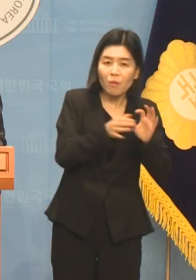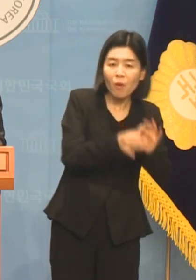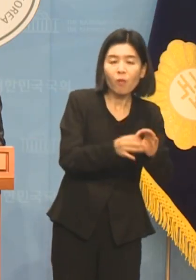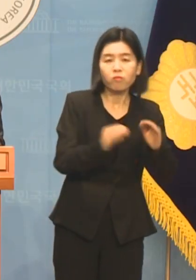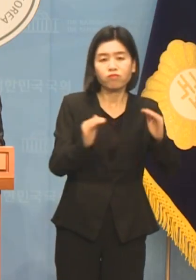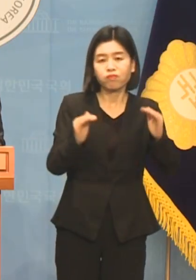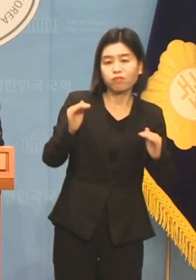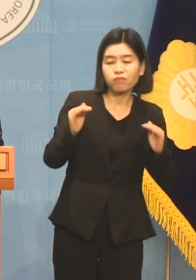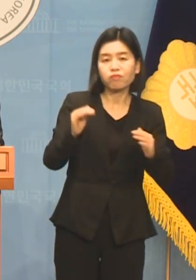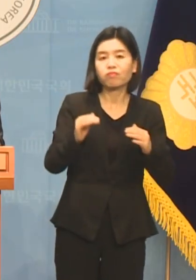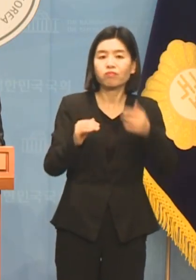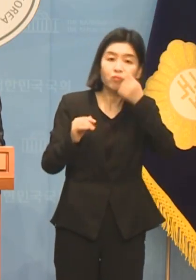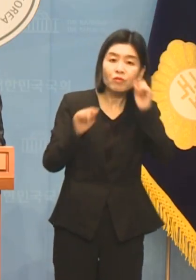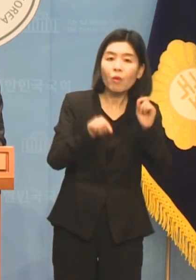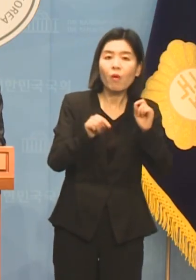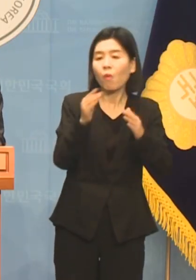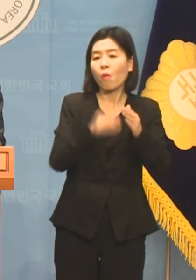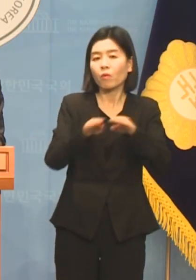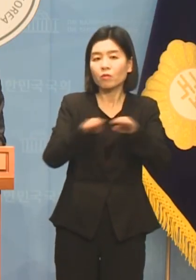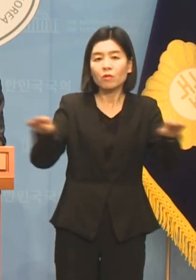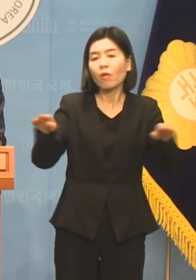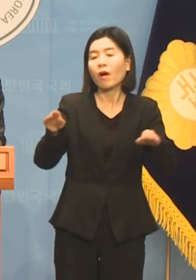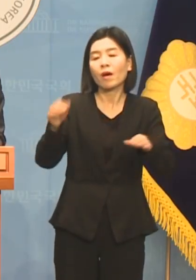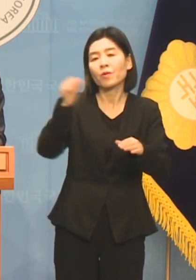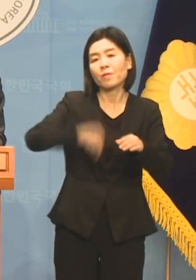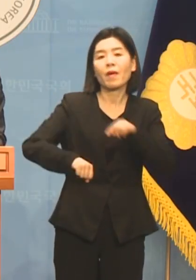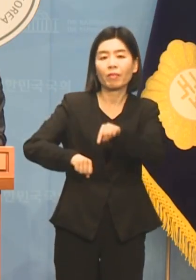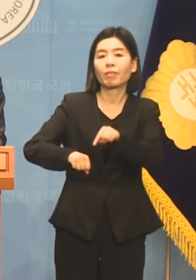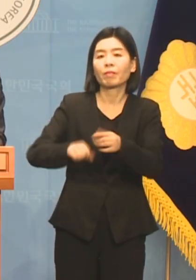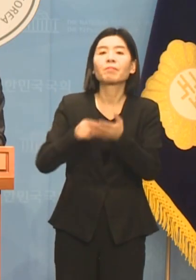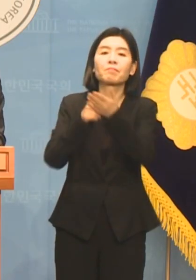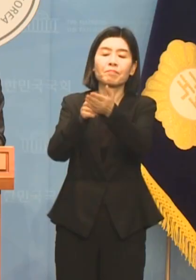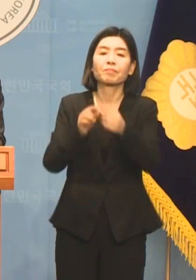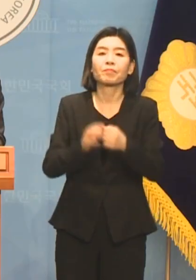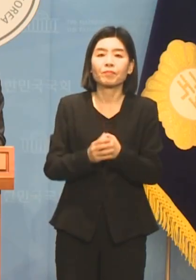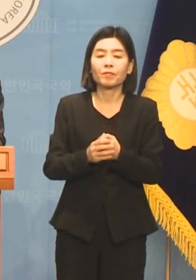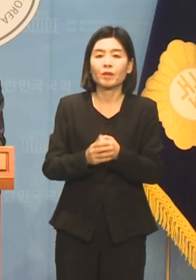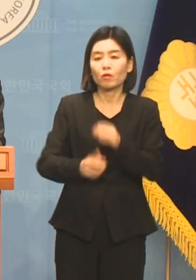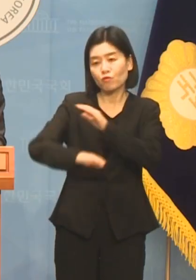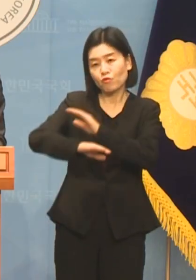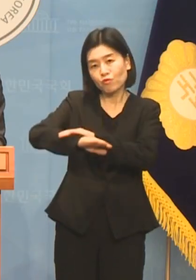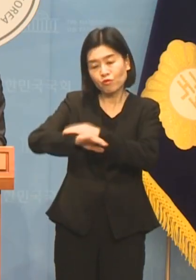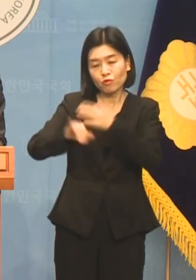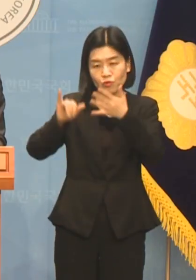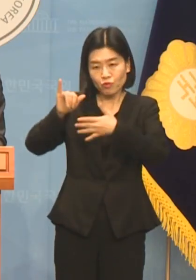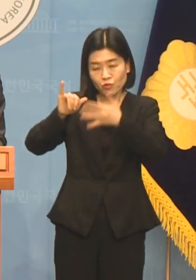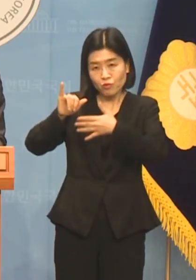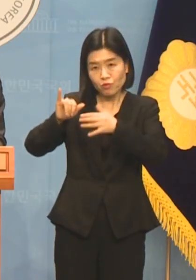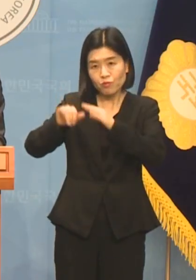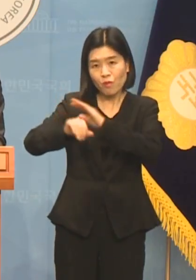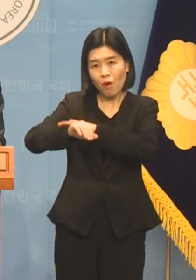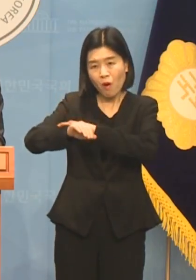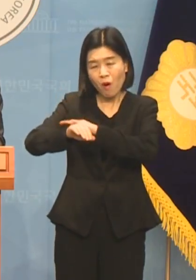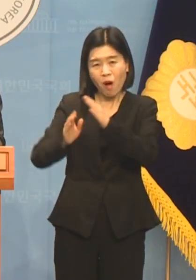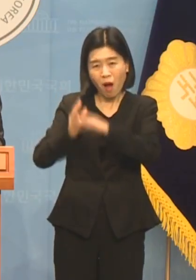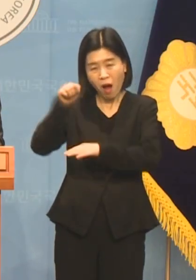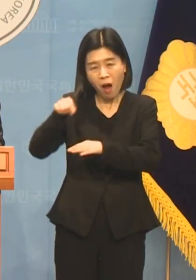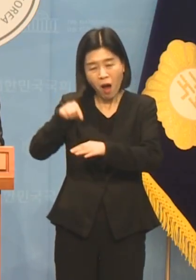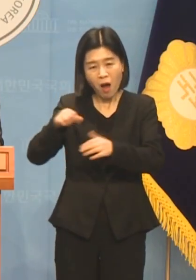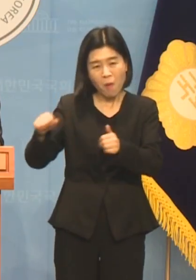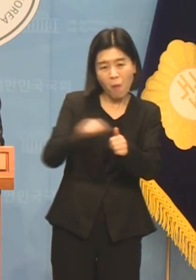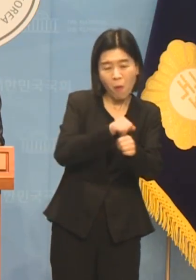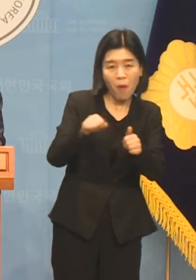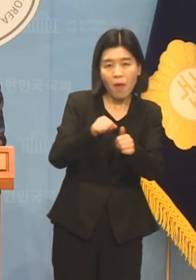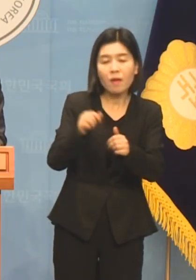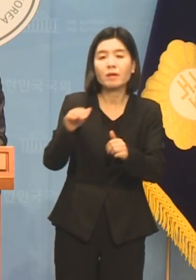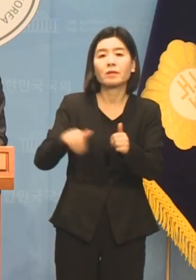위반 민원을 제출하였음을 보고드립니다. 다음으로 극우 유튜버의 폭행 대응 등 유튜브 대응 사항 관련하여